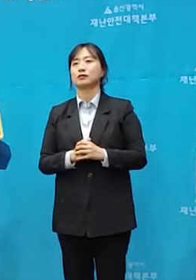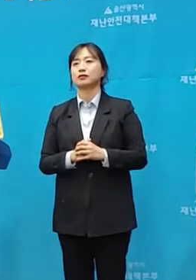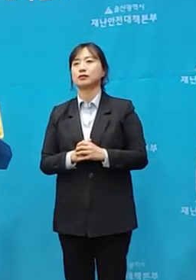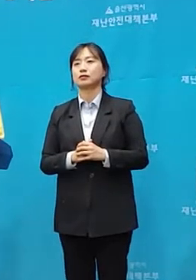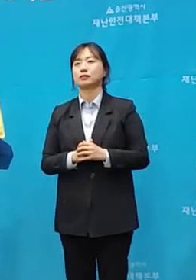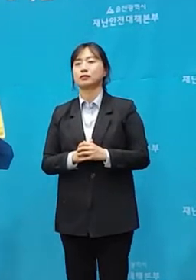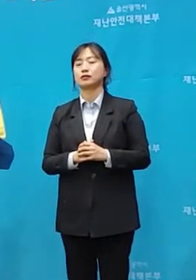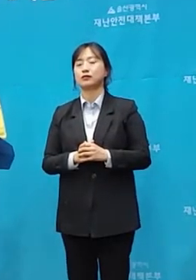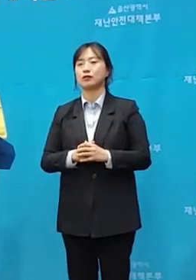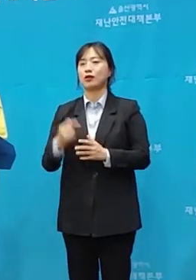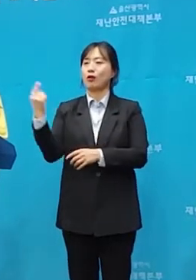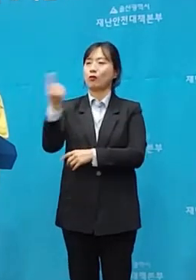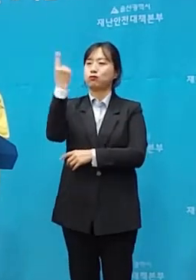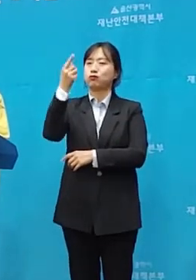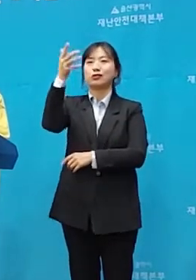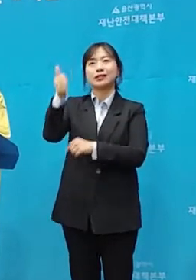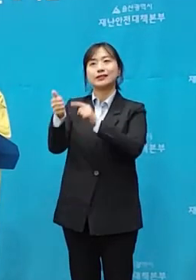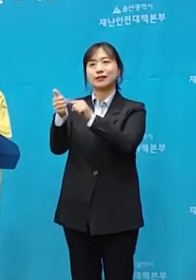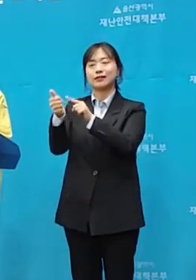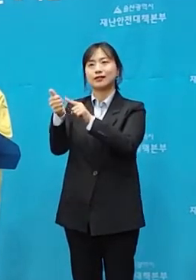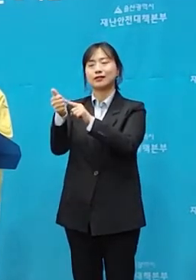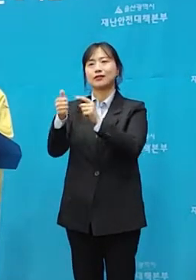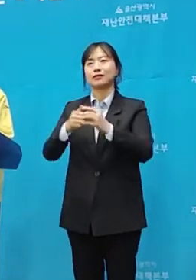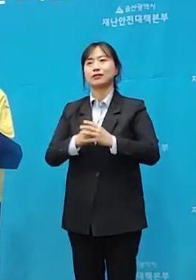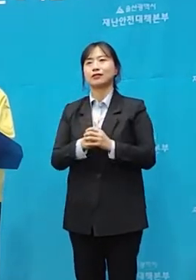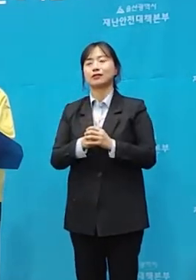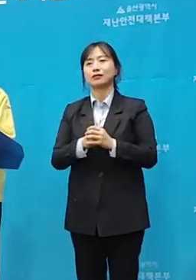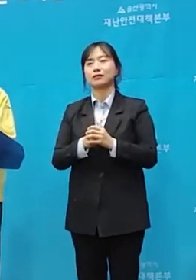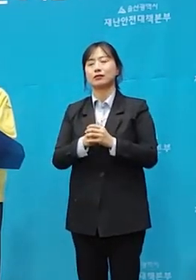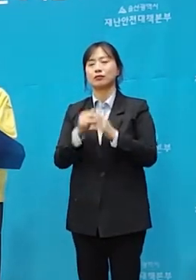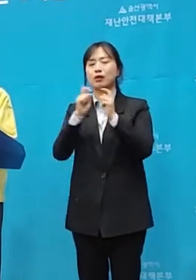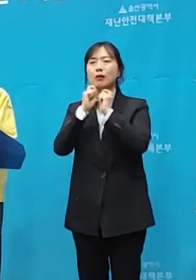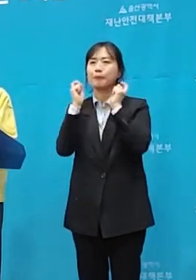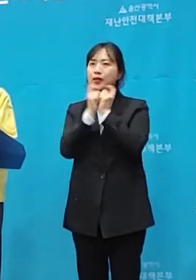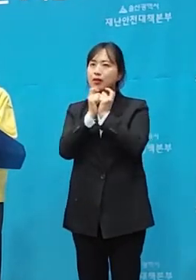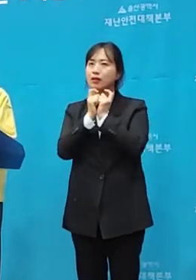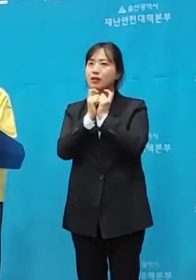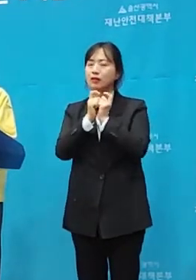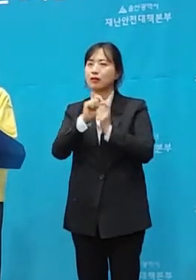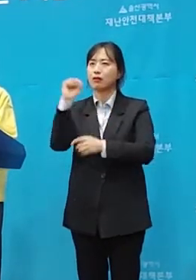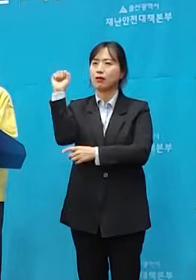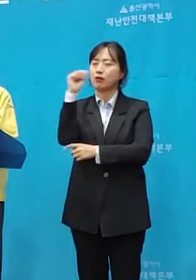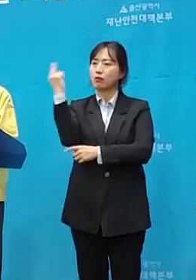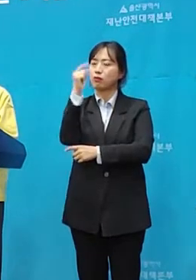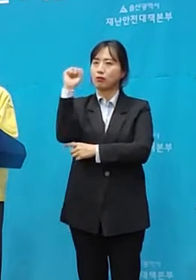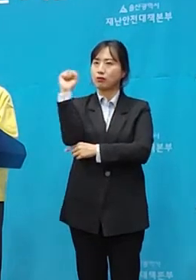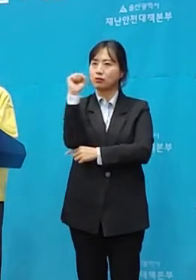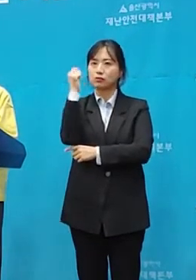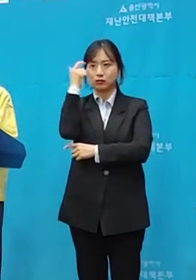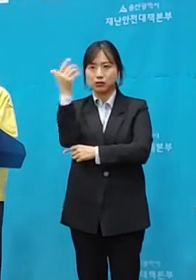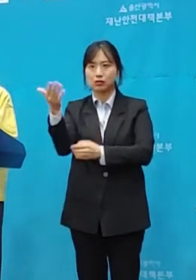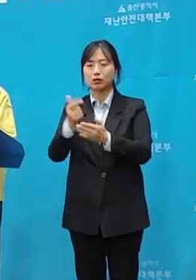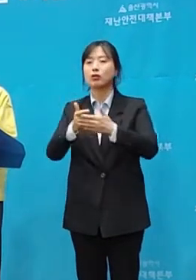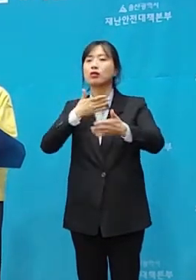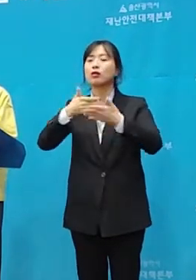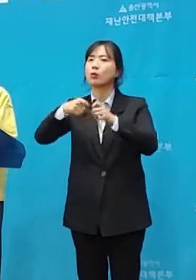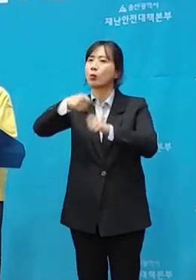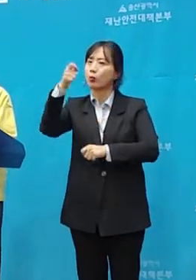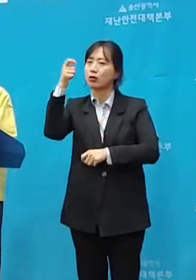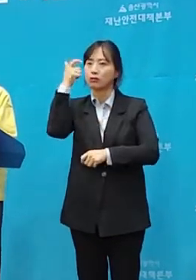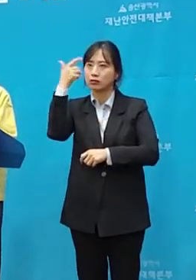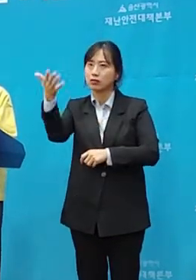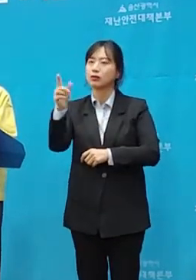부상당한 기장이 네. 군 출신인지 아니면 민간 항공인 출신인지 알고 싶고요. 또 경력은 어느 정도